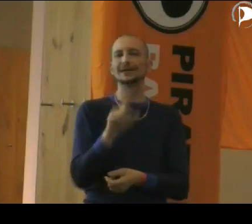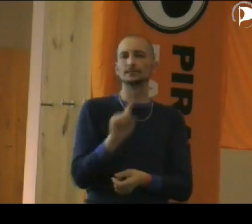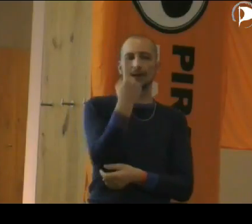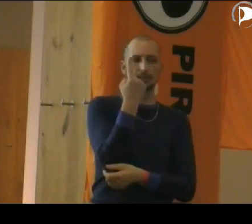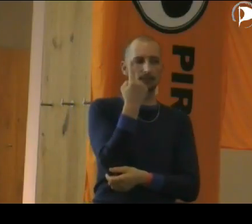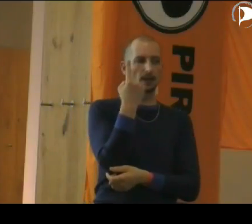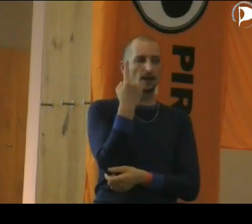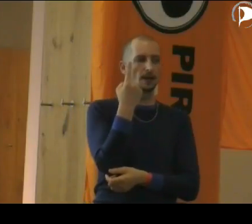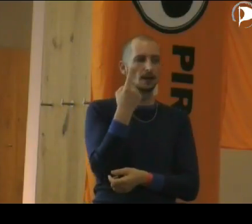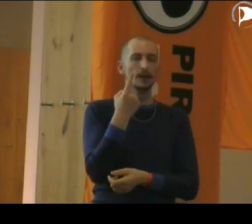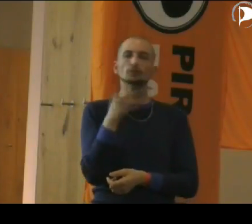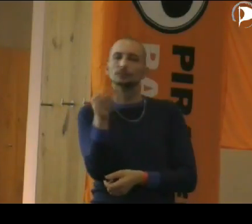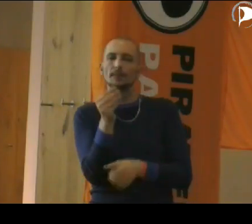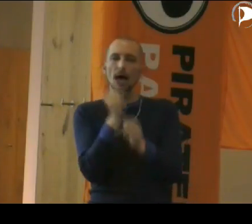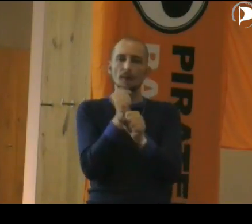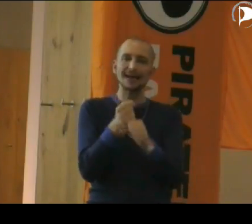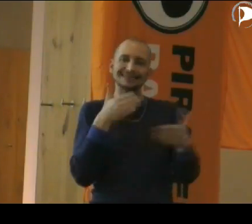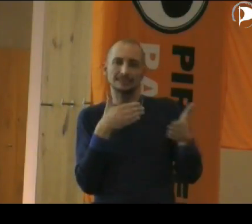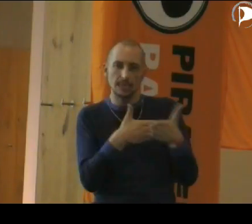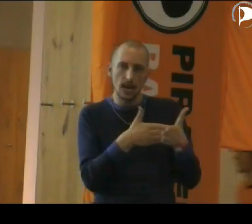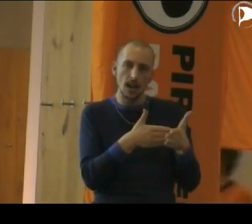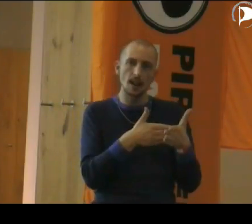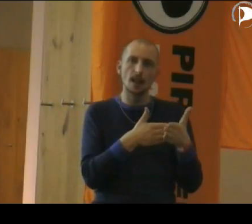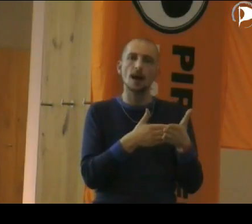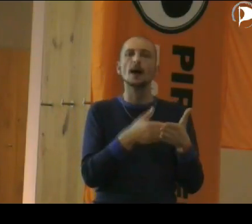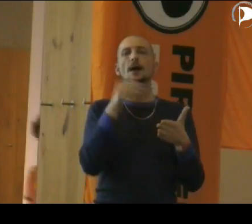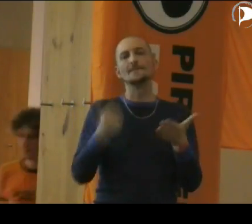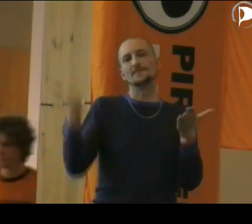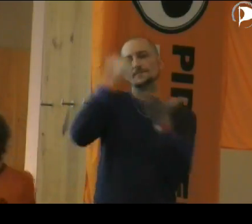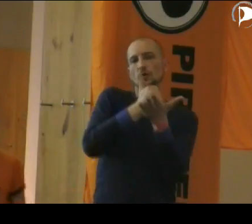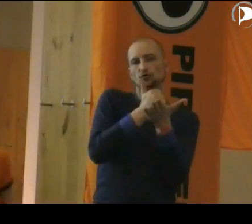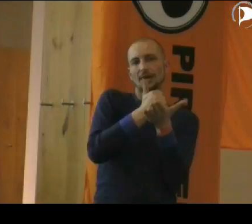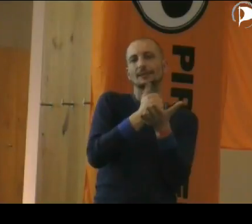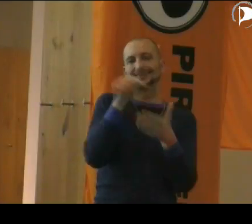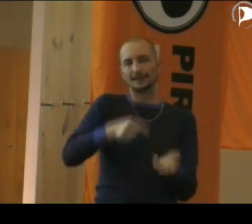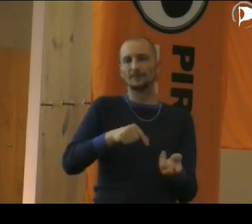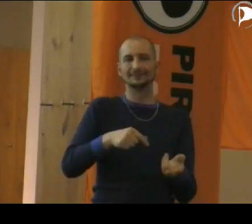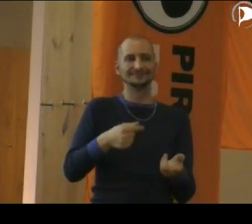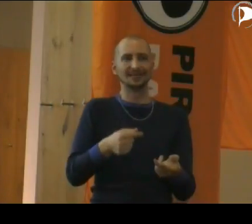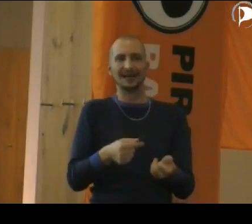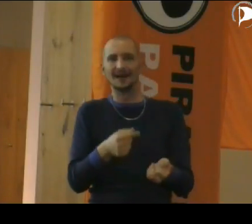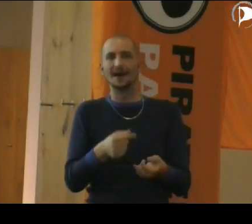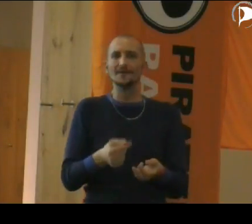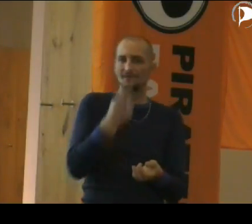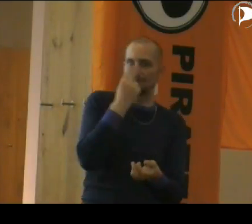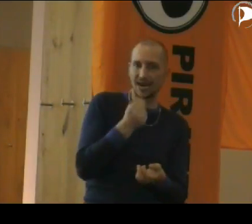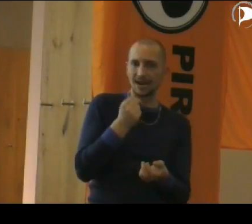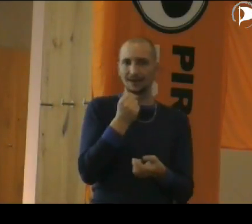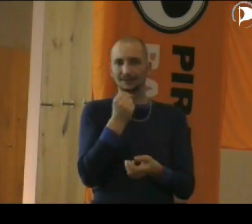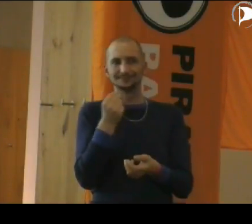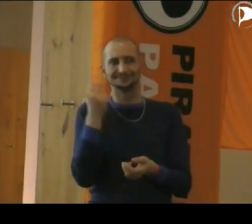gemeinsamen erarbeitung von zielen innerhalb des vorstands verwechselst du hast und eile ich sehe hier